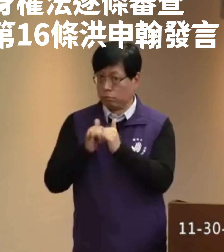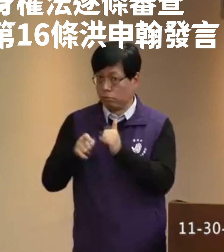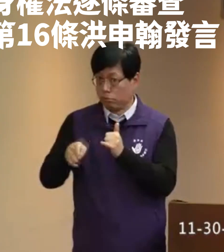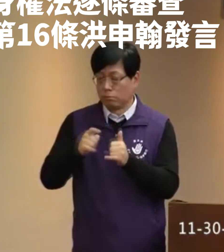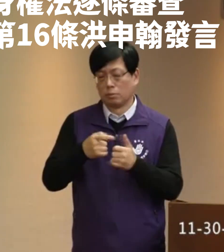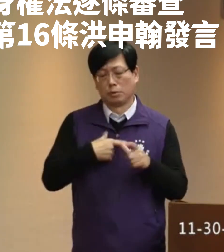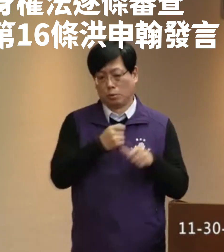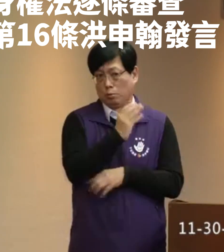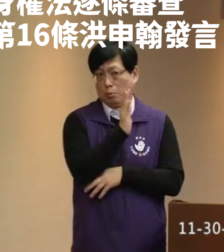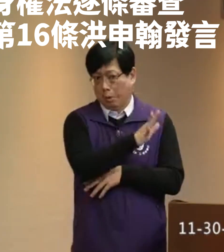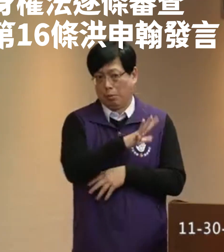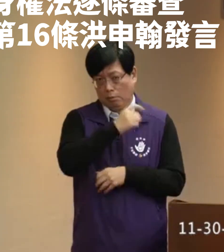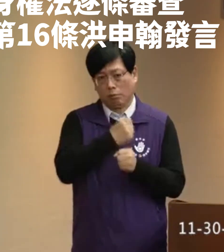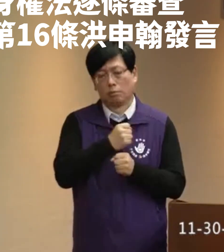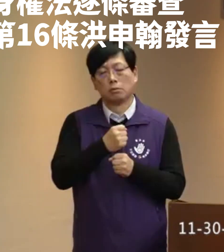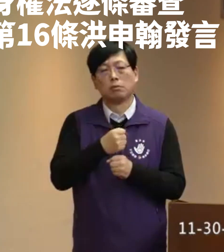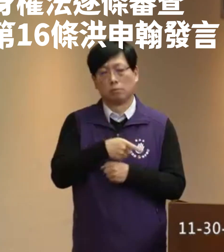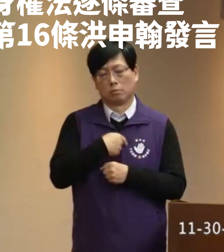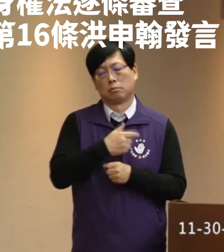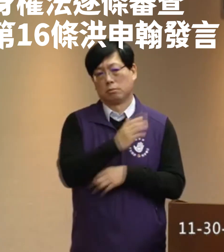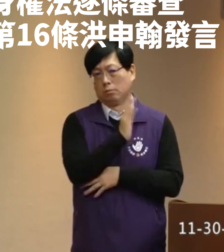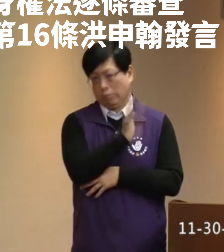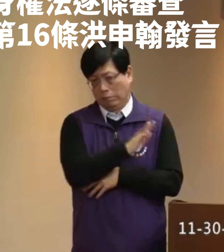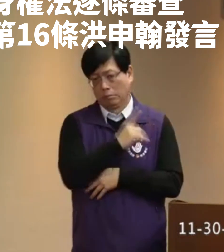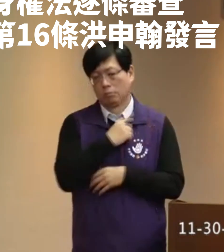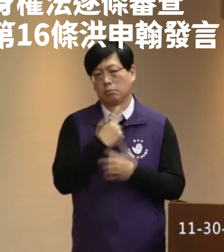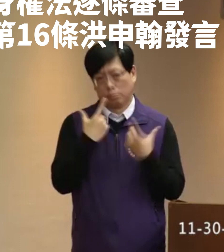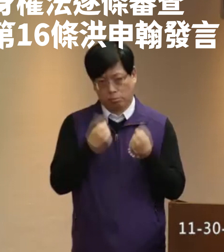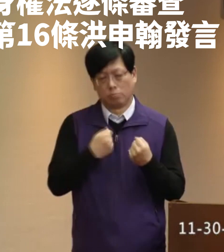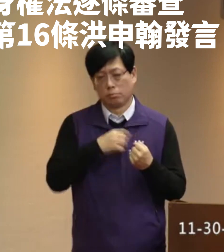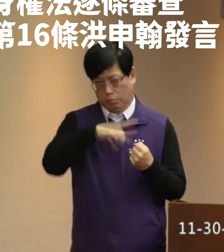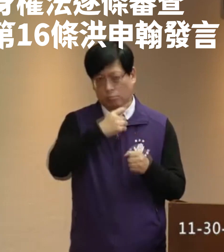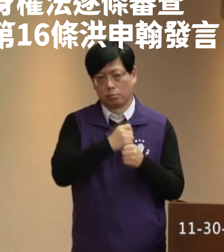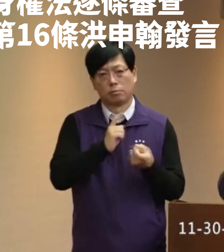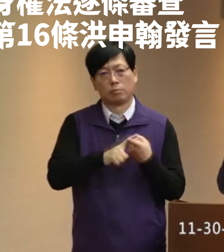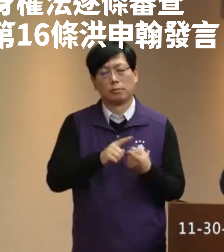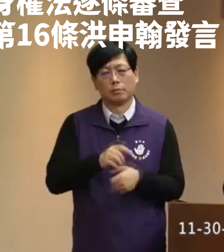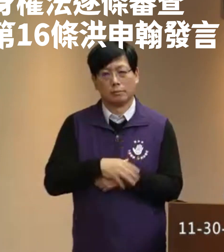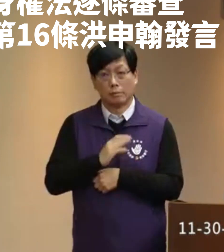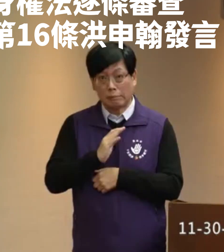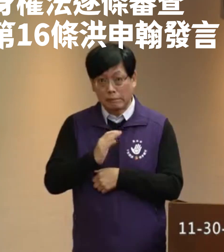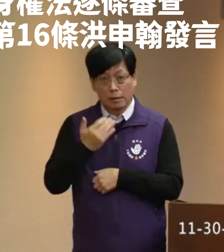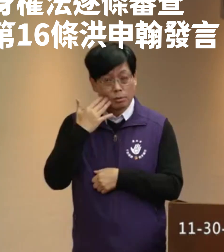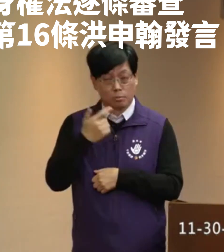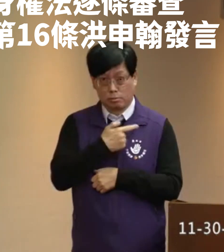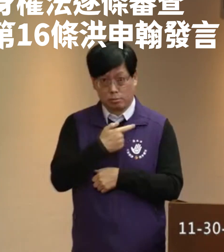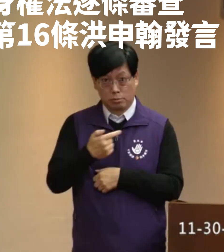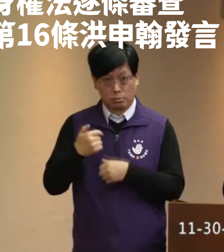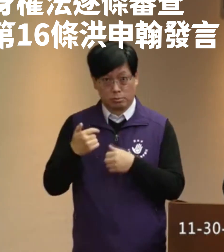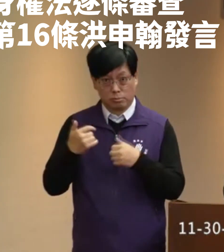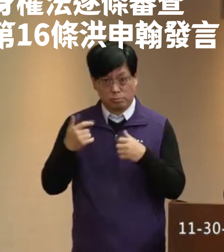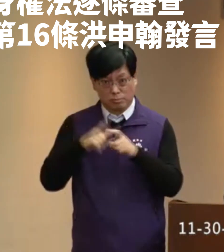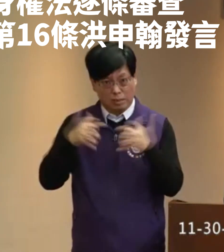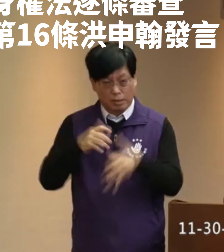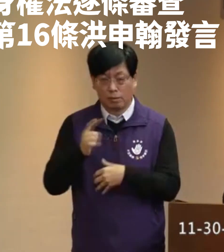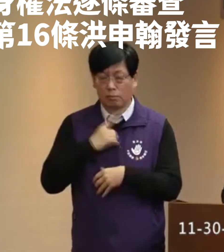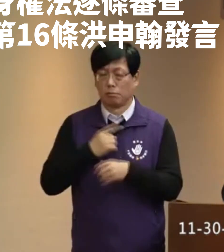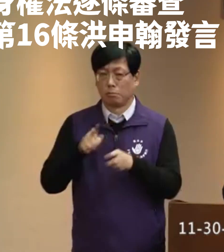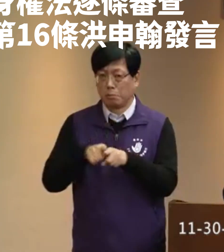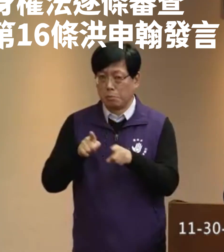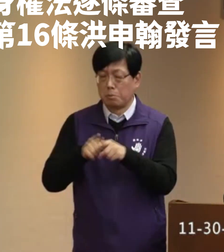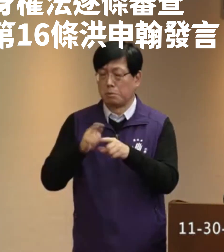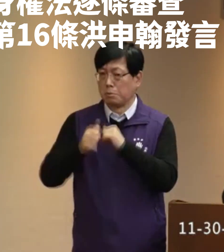公共资源当然该优先做。我说公家的公营的单位当然应该优先做，但最挑战的事情是民间